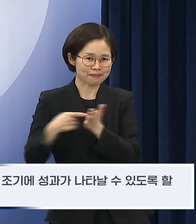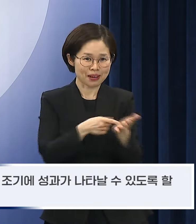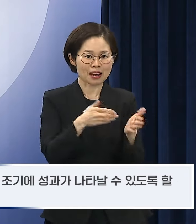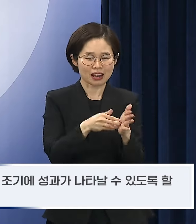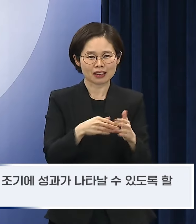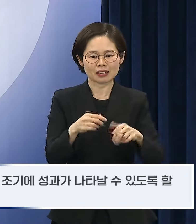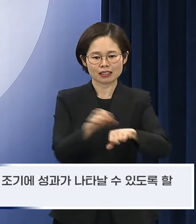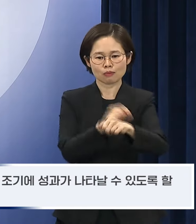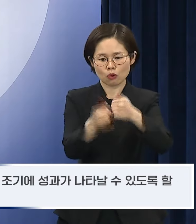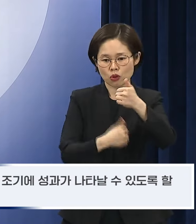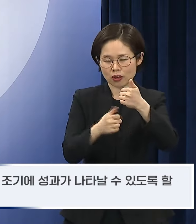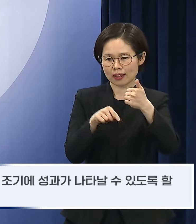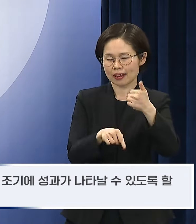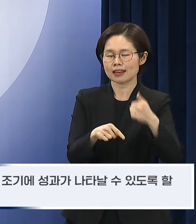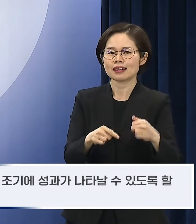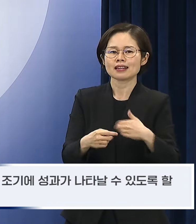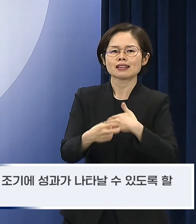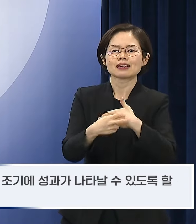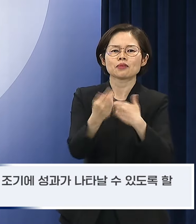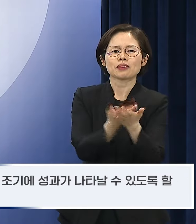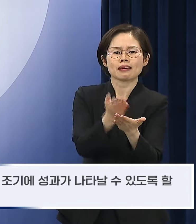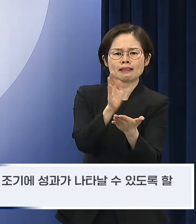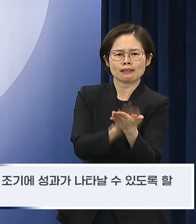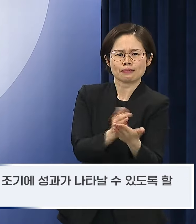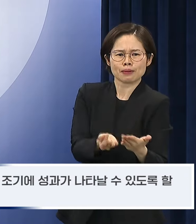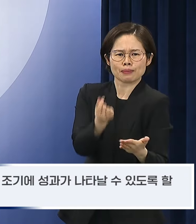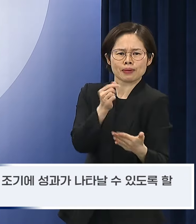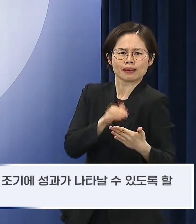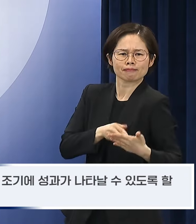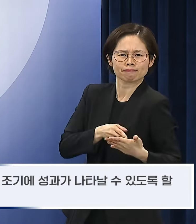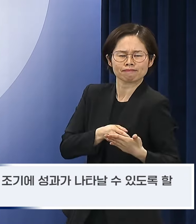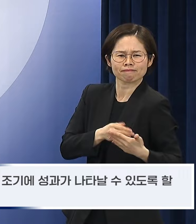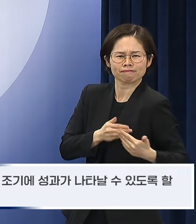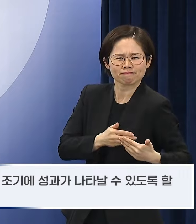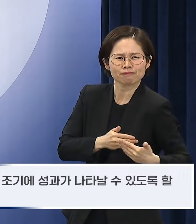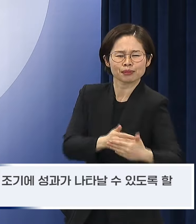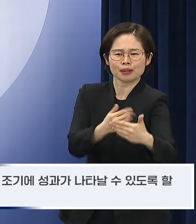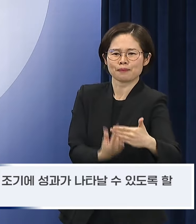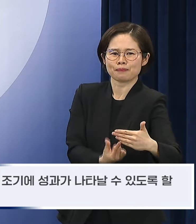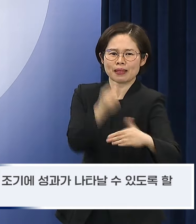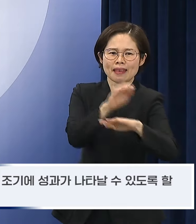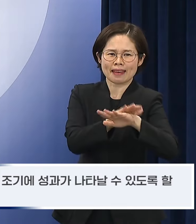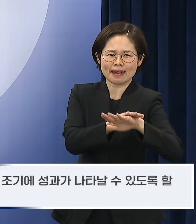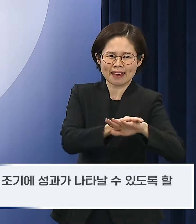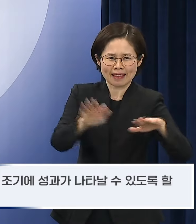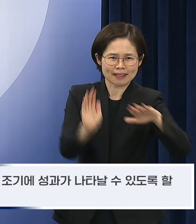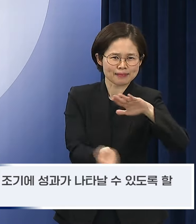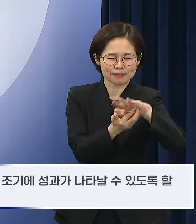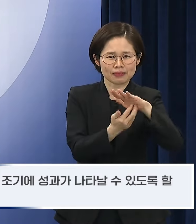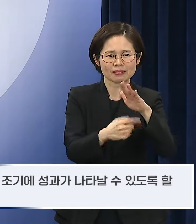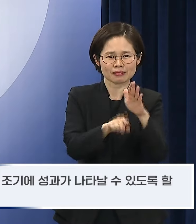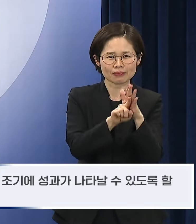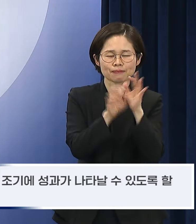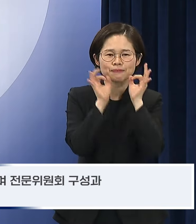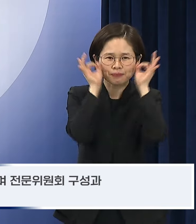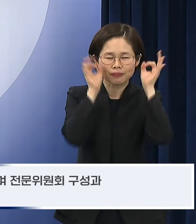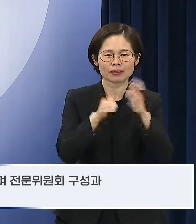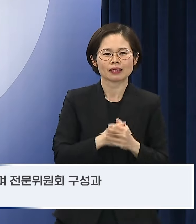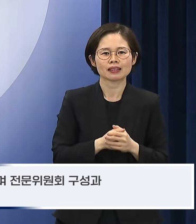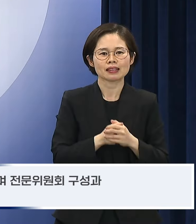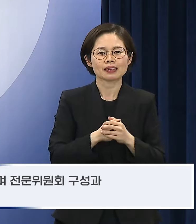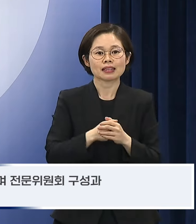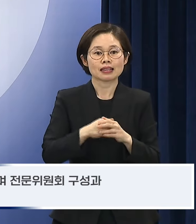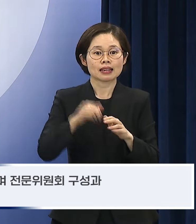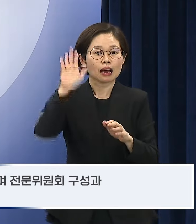특위는 의료개혁 논의를 속도감 있게 진행하여 조기에 성과가 나타날 수 있도록 할 계획입니다.